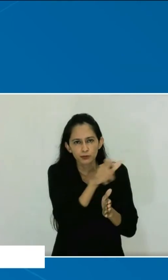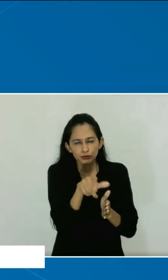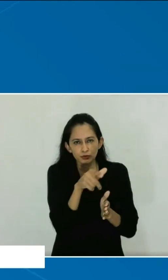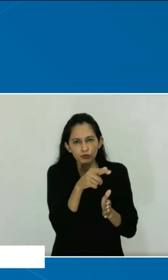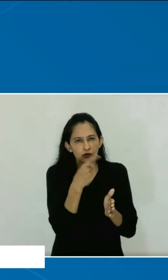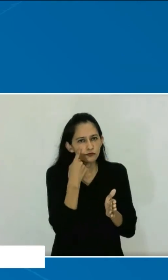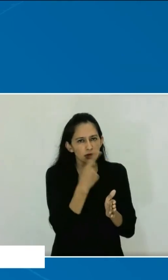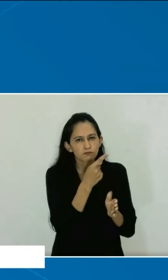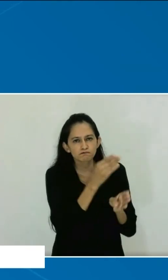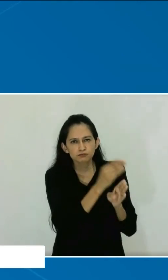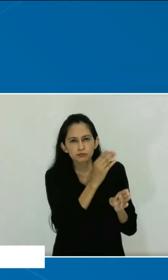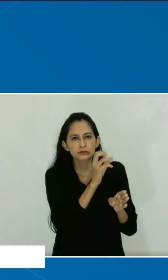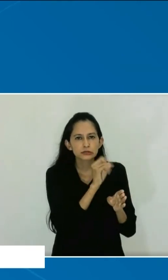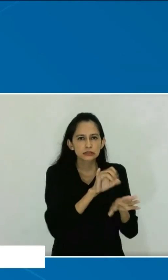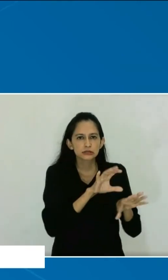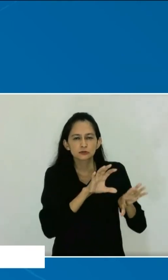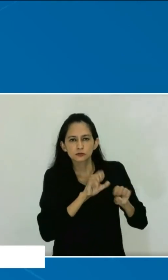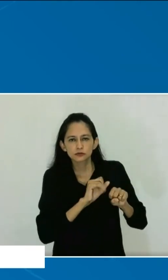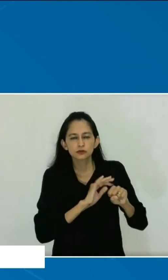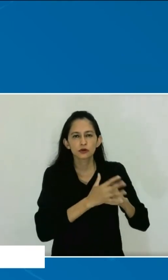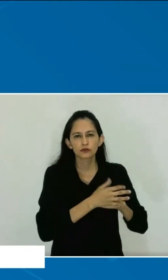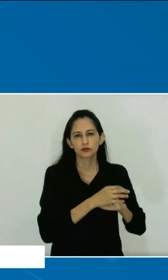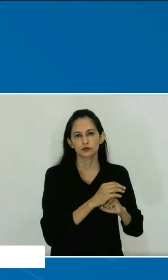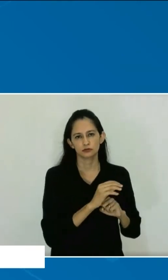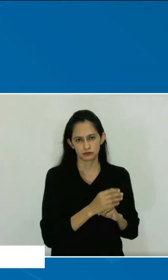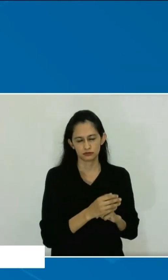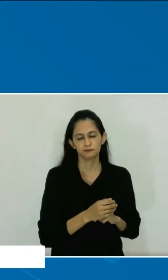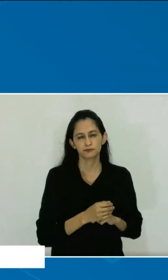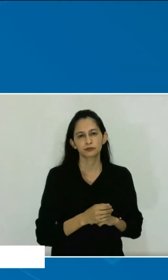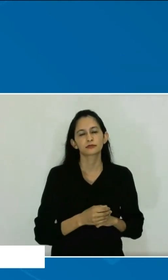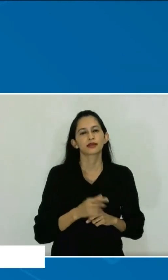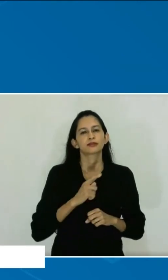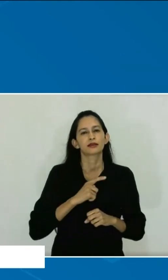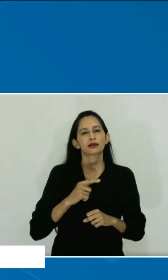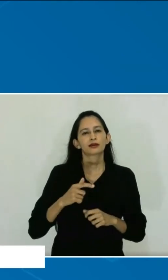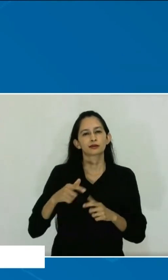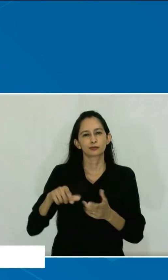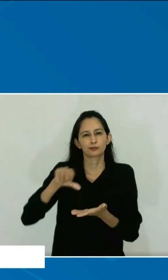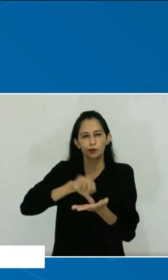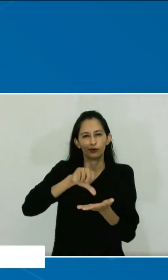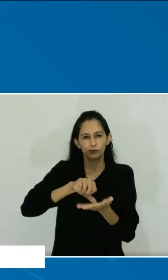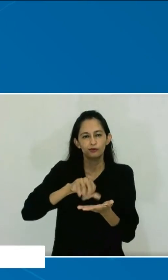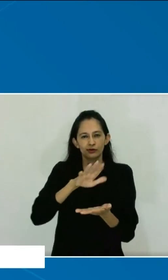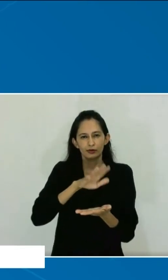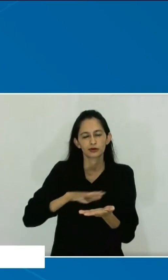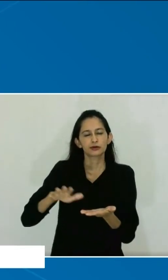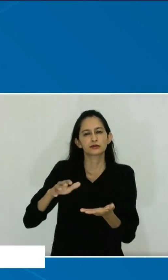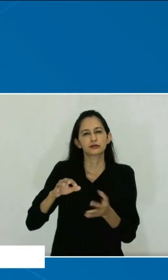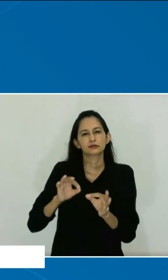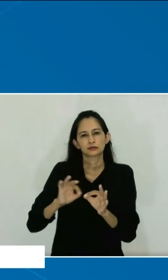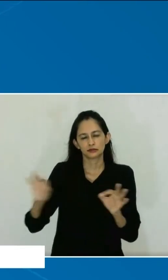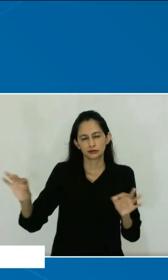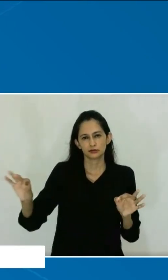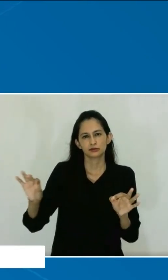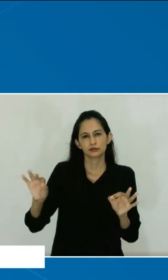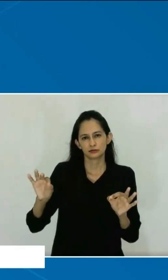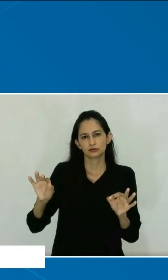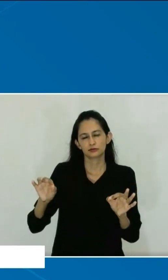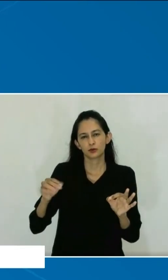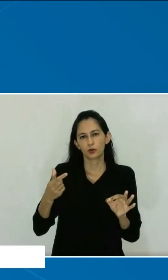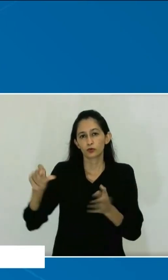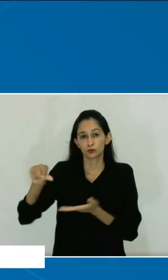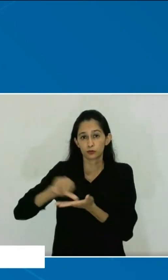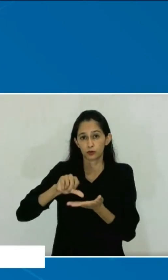das Missões, que é uma região que fica a 200 quilômetros daqui da sede,